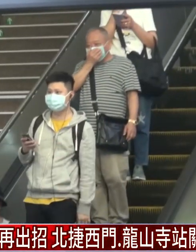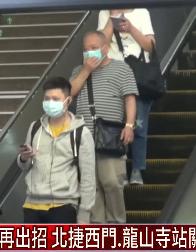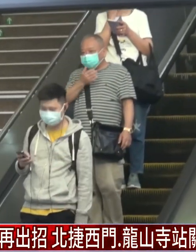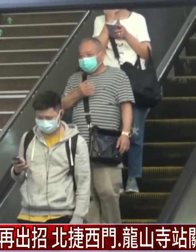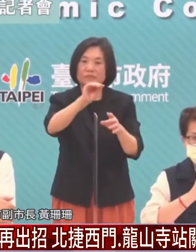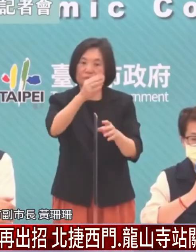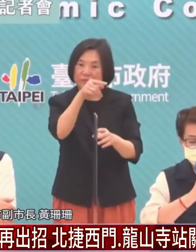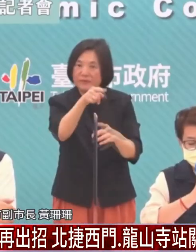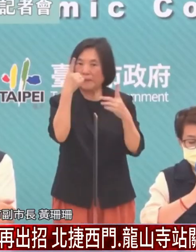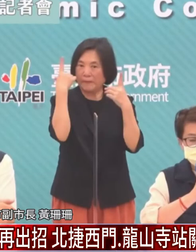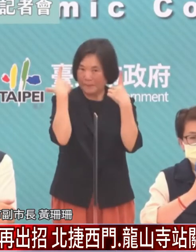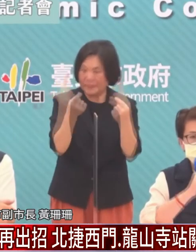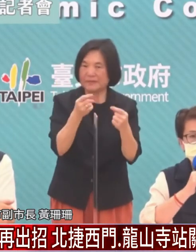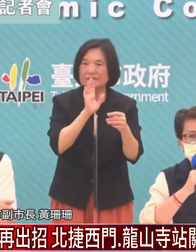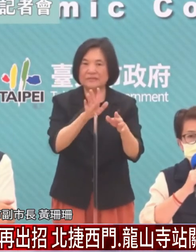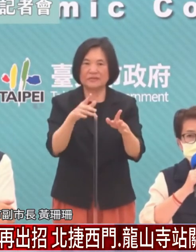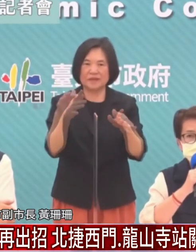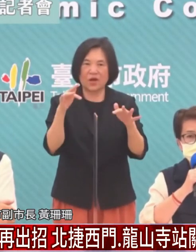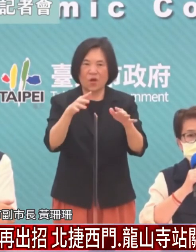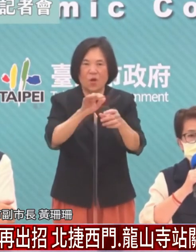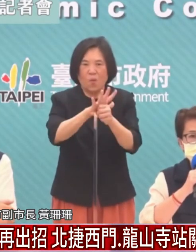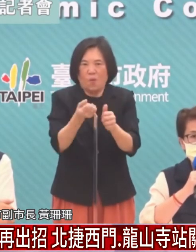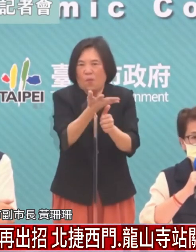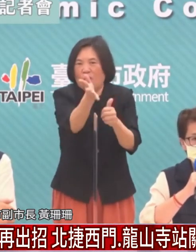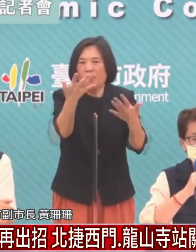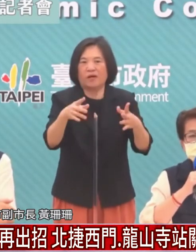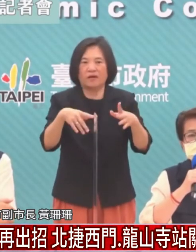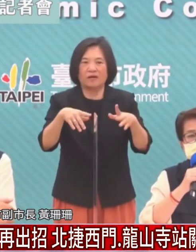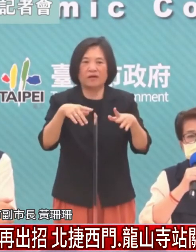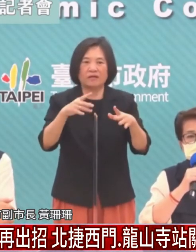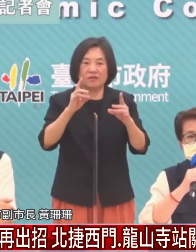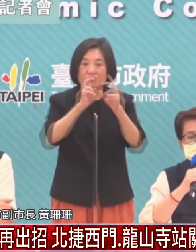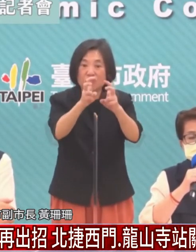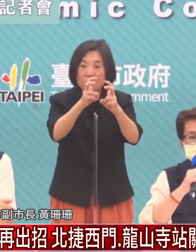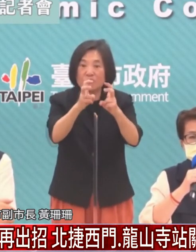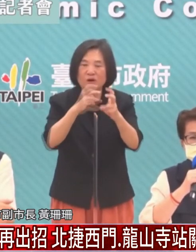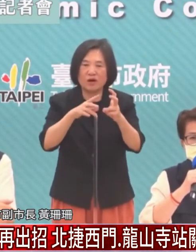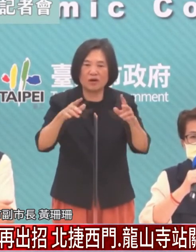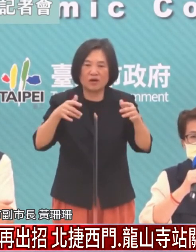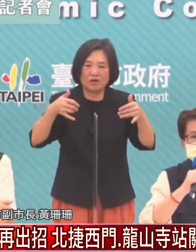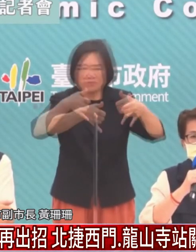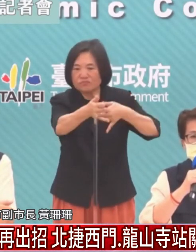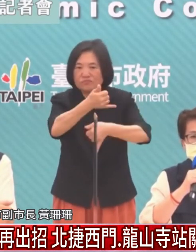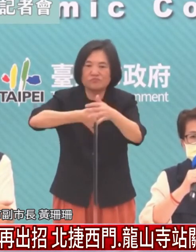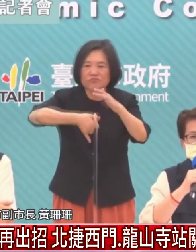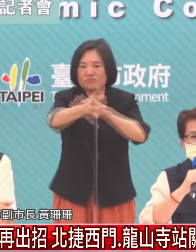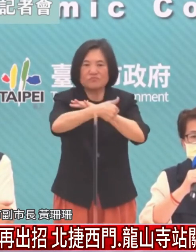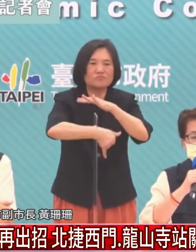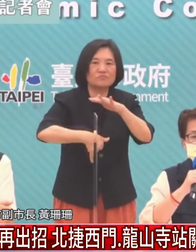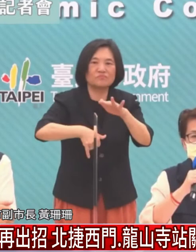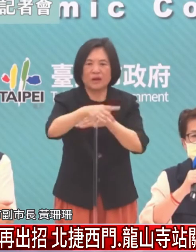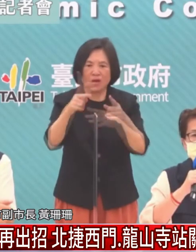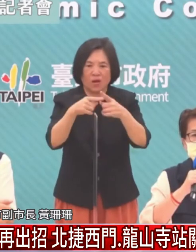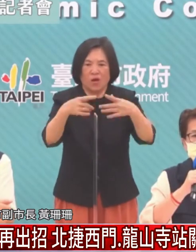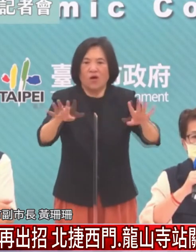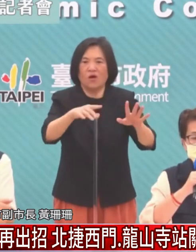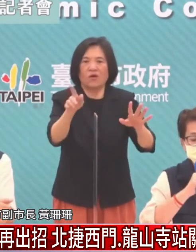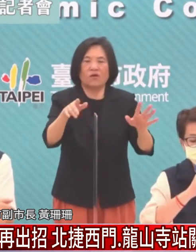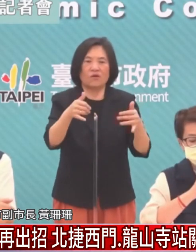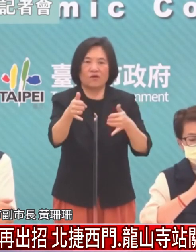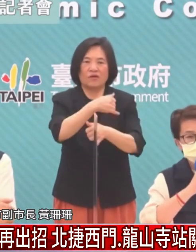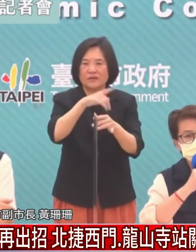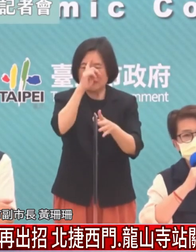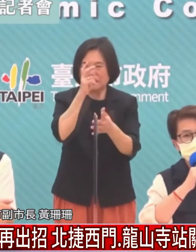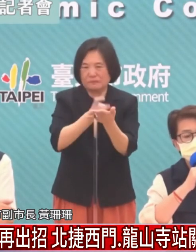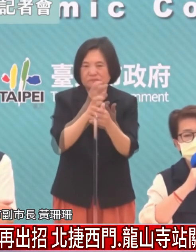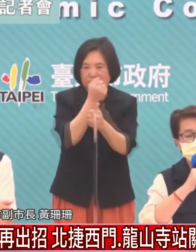因为万华本来就是这一次的热区，然后它的出入口比较多，那为了要做到十连制，还有做比较加强严格的管